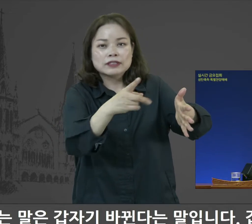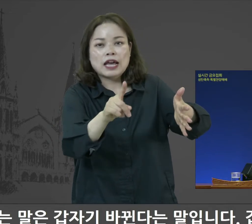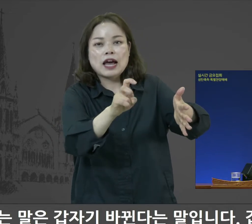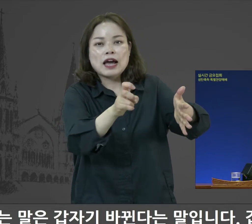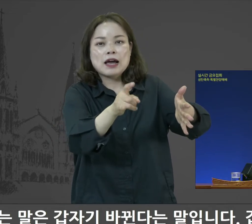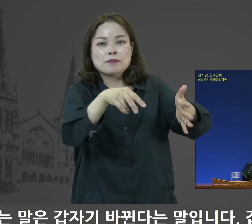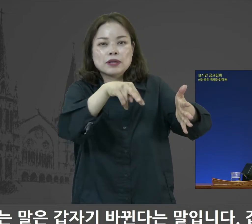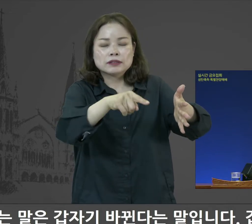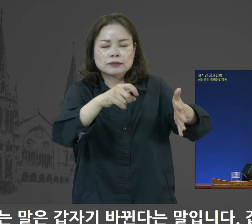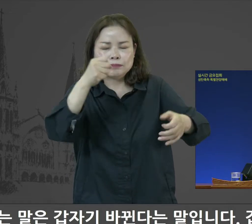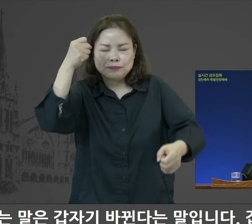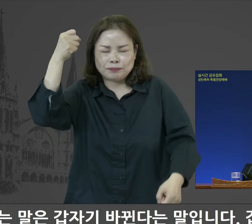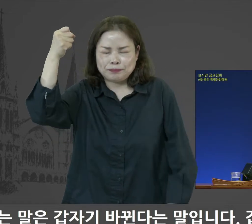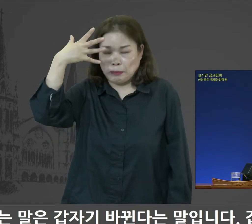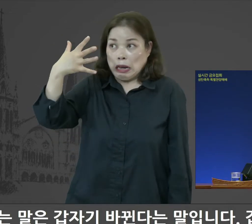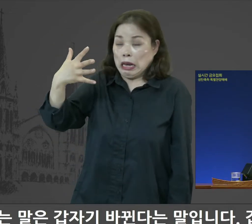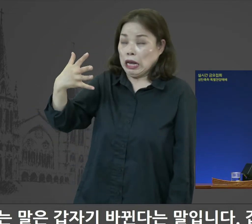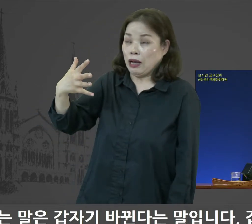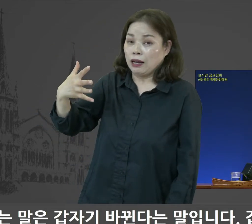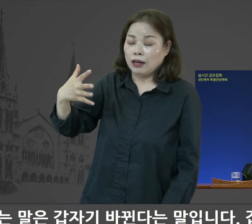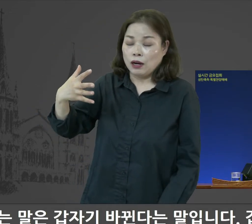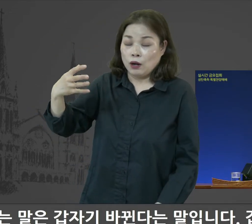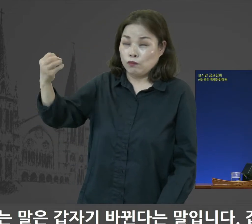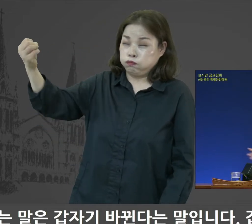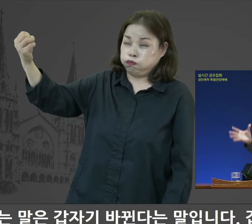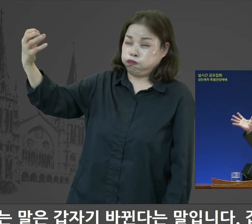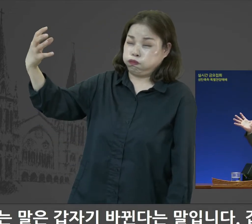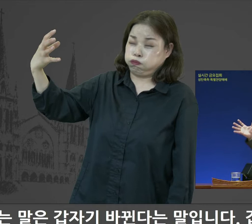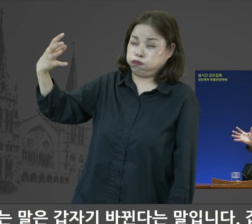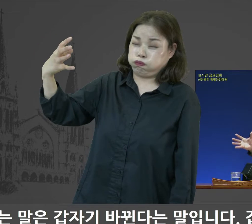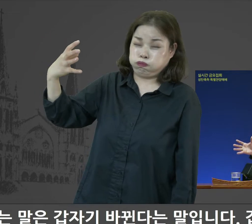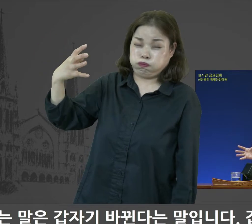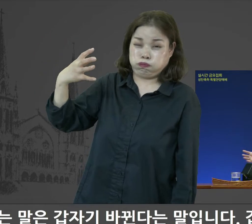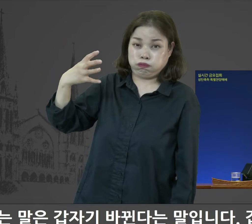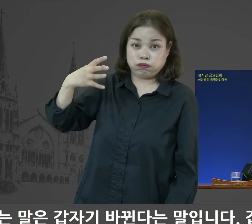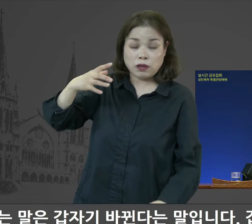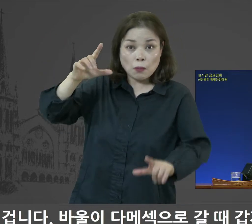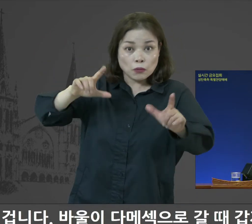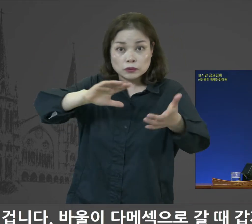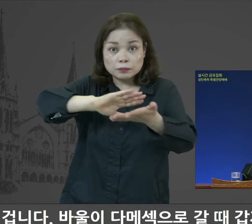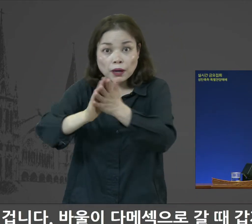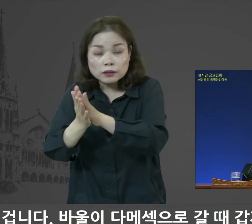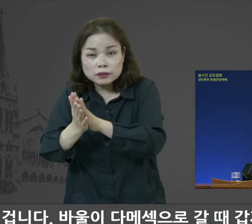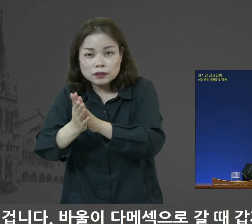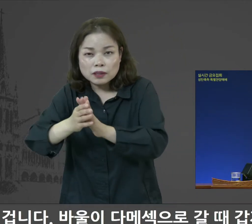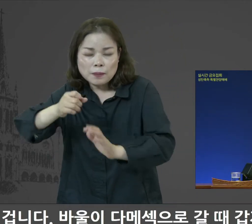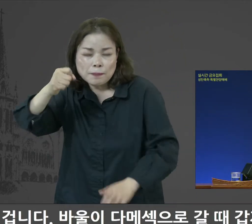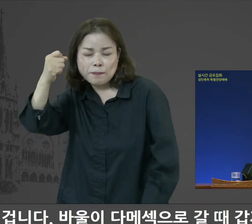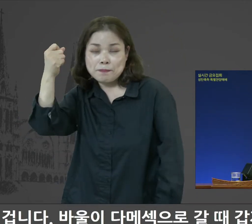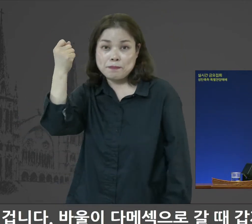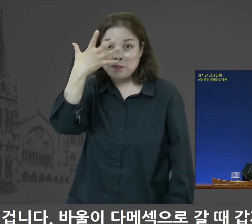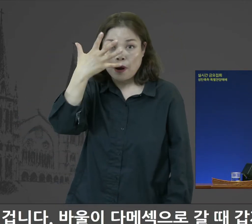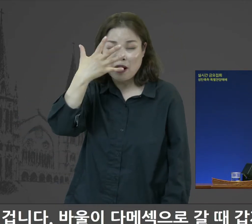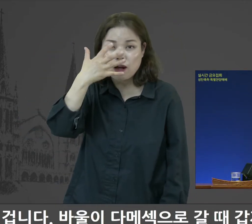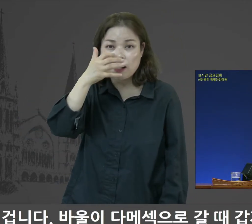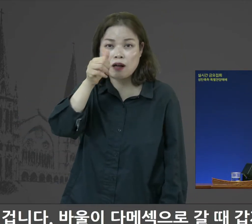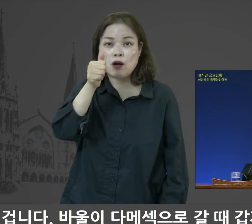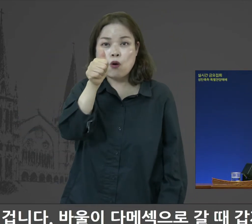길에 갑자기 그냥 하늘에서 큰 빛이 떨어지면서 이 장면이 바뀌었습니다. 이때 호련이라는 말이 쓰이는